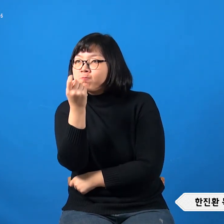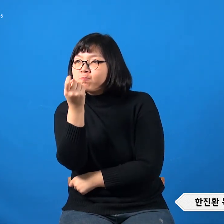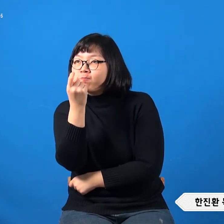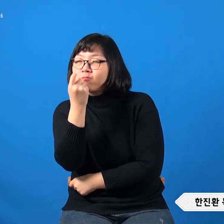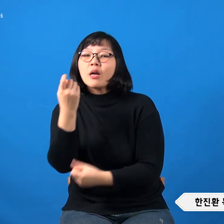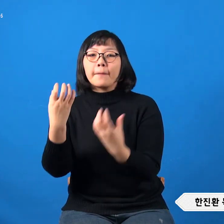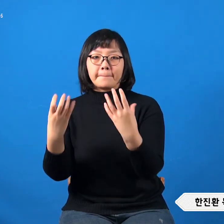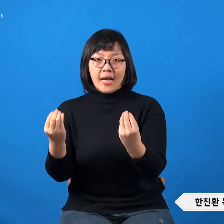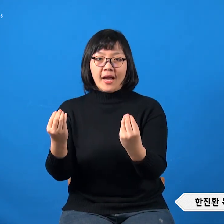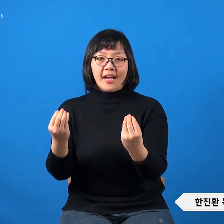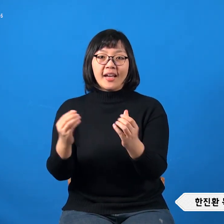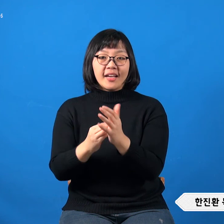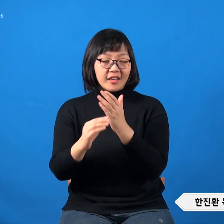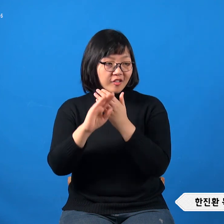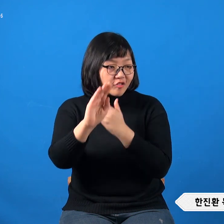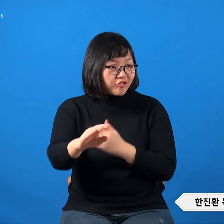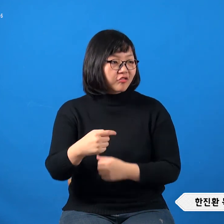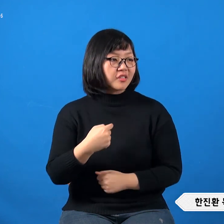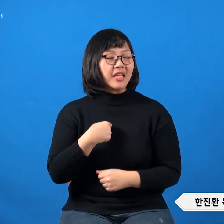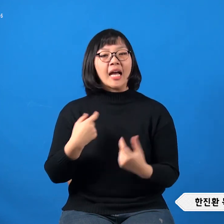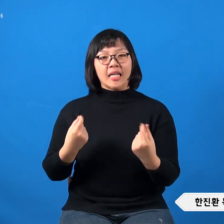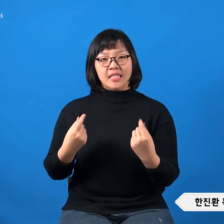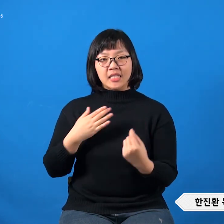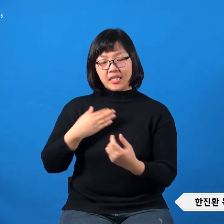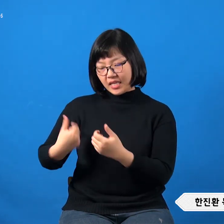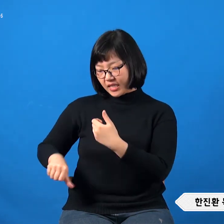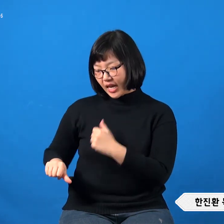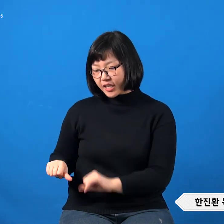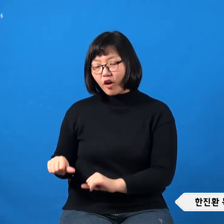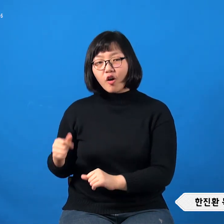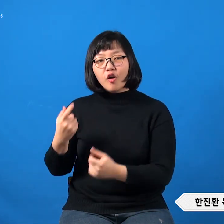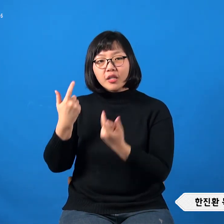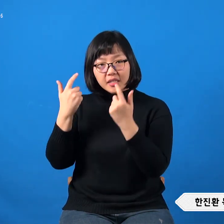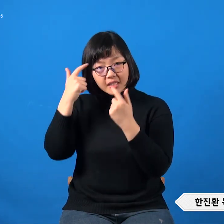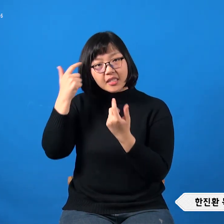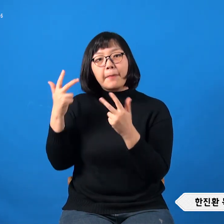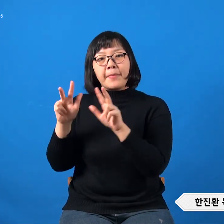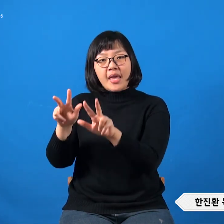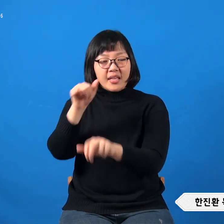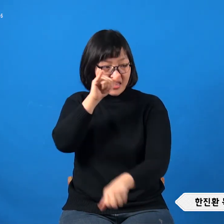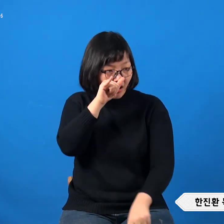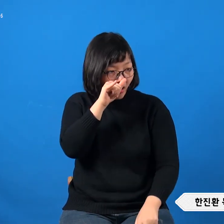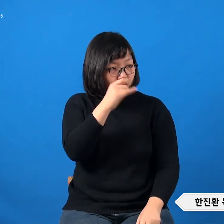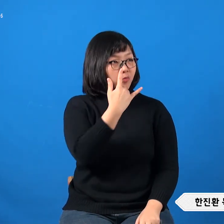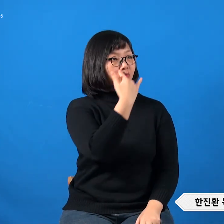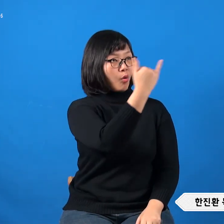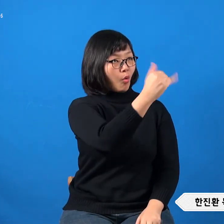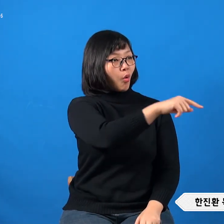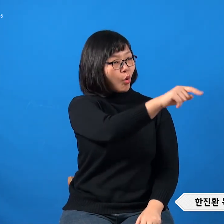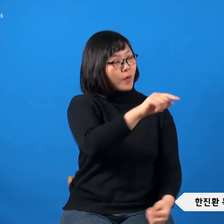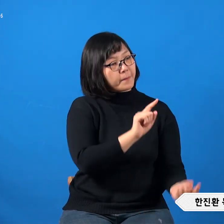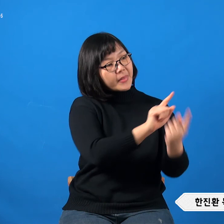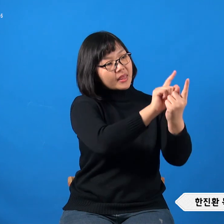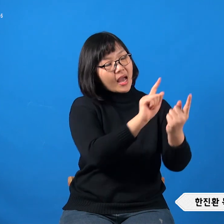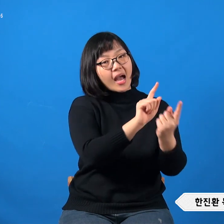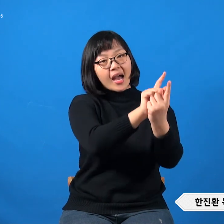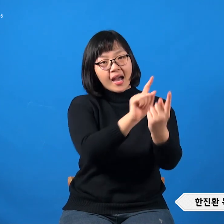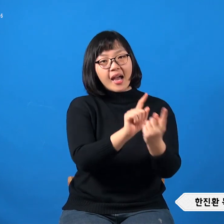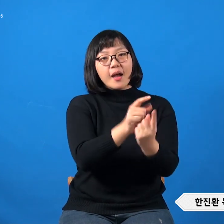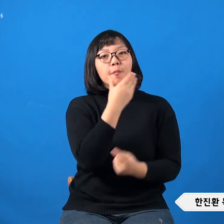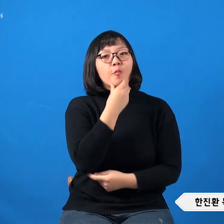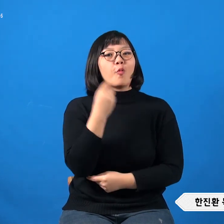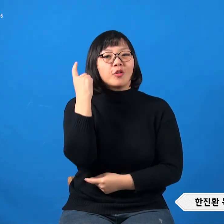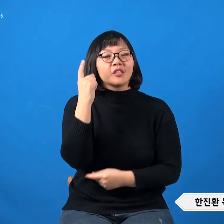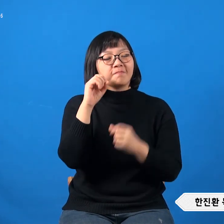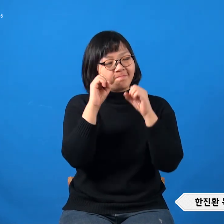그리고는 이제 자기처럼 자폐아, 장애아를 둔 부모들에게 복음을 전하기를 시작합니다. 복음을